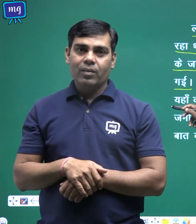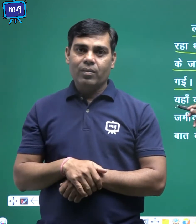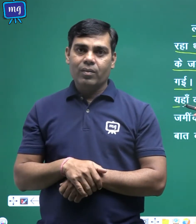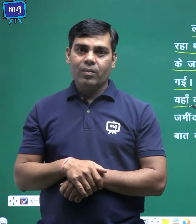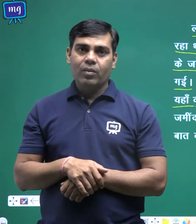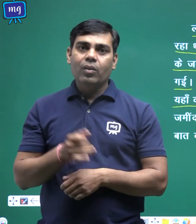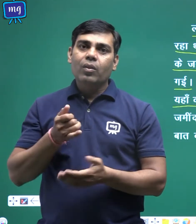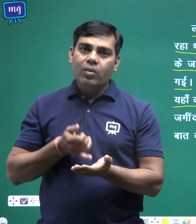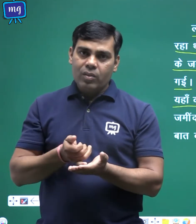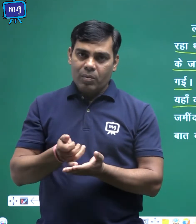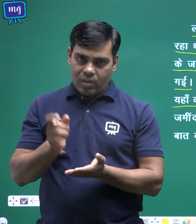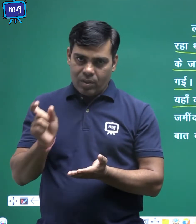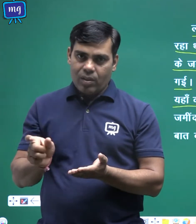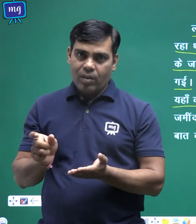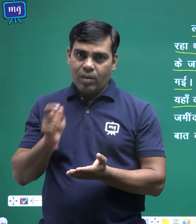जमींदार के यहाँ